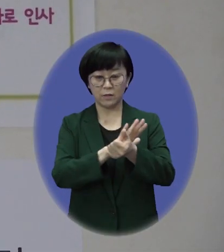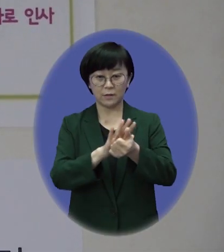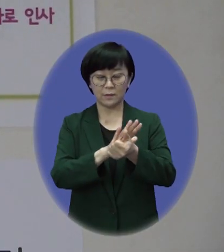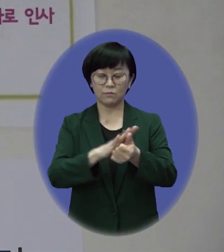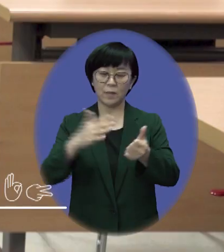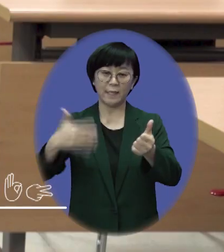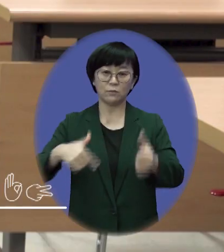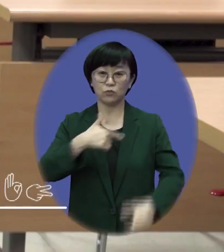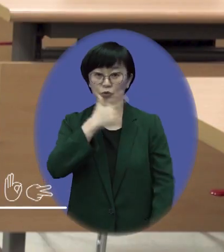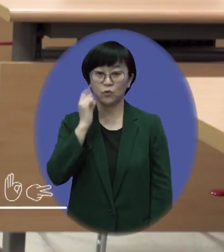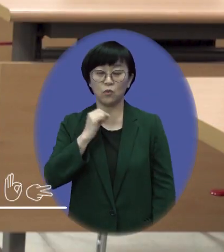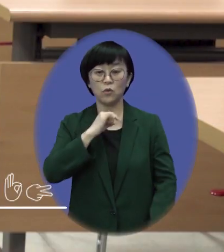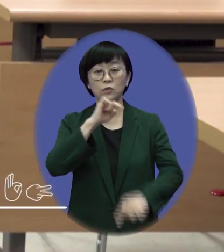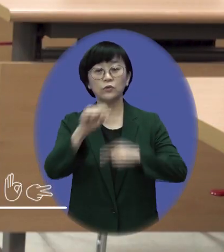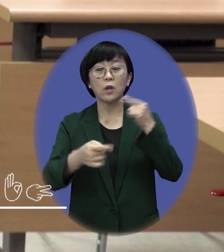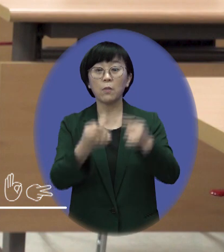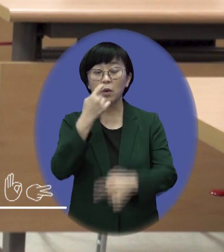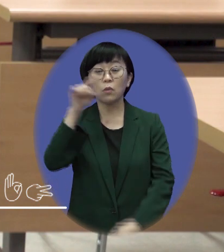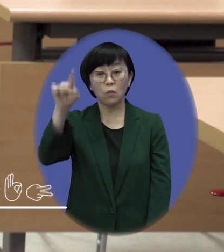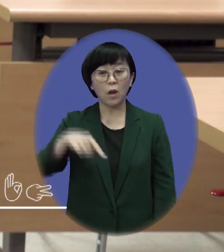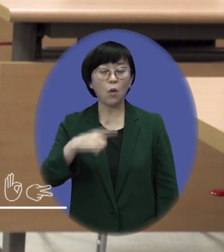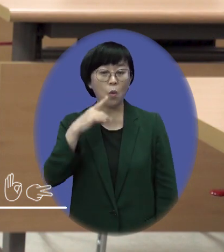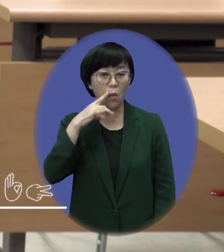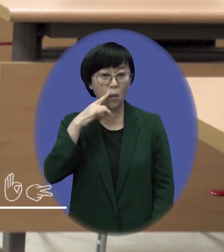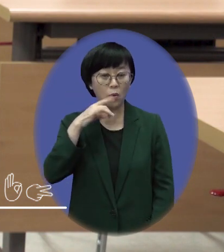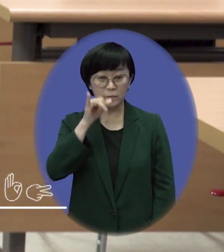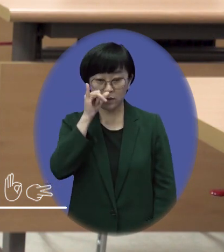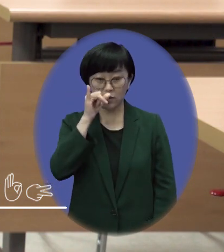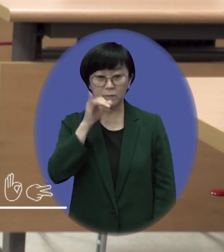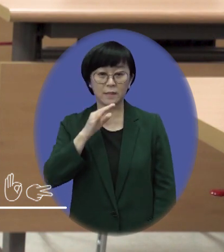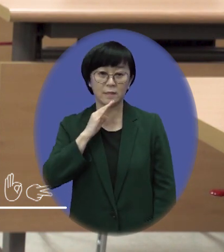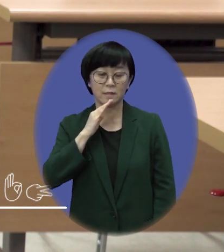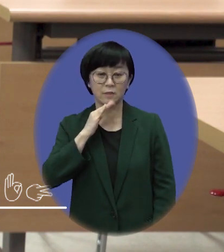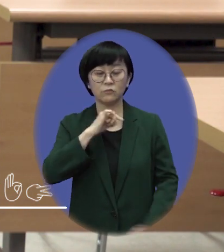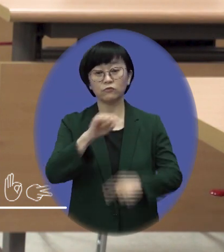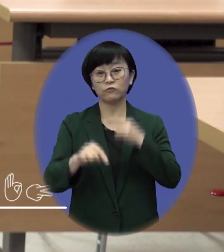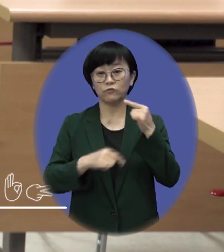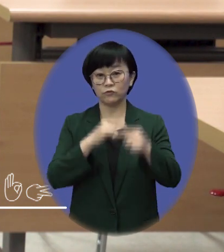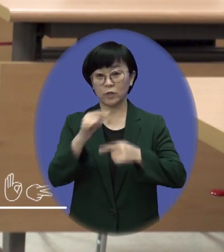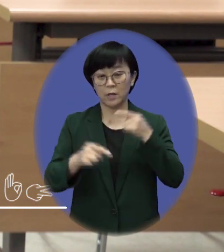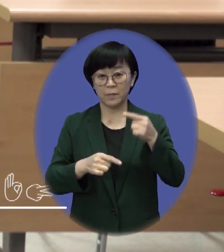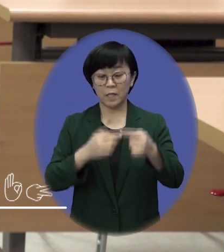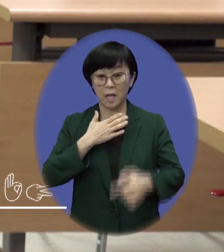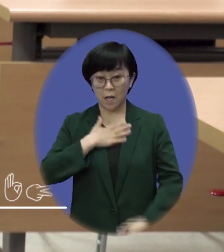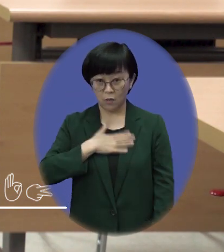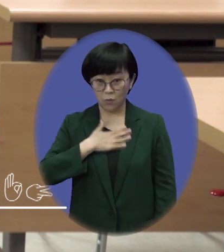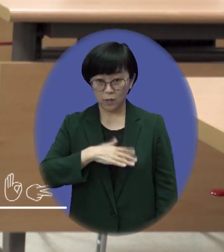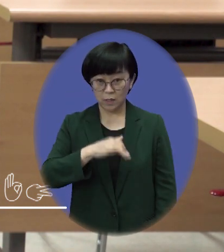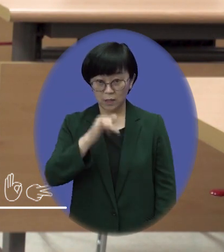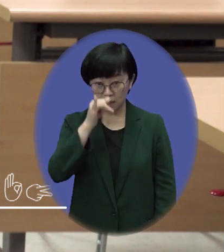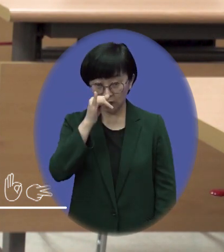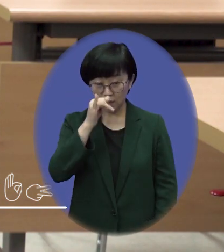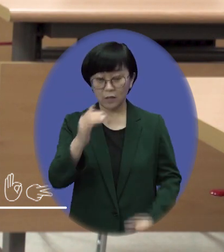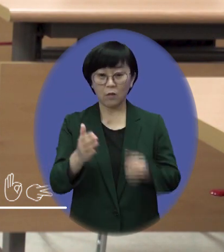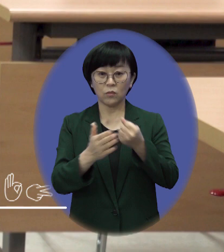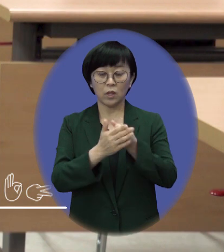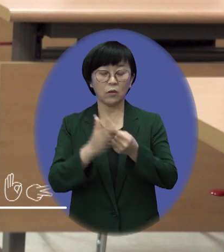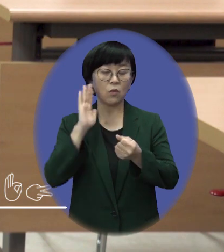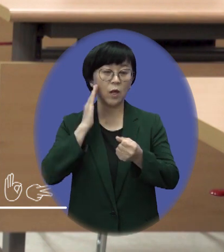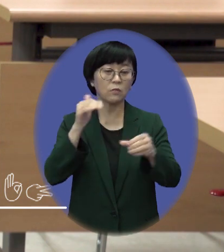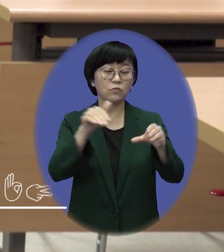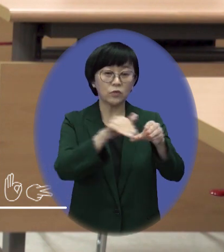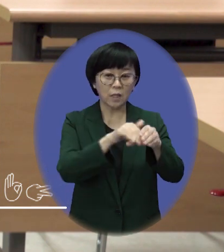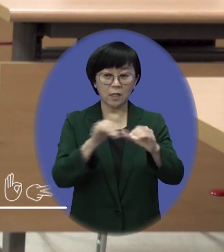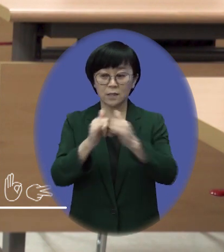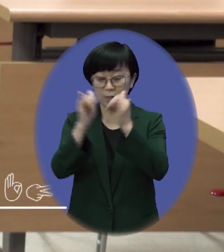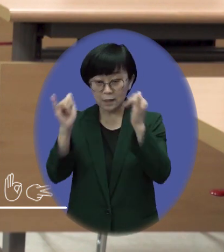떨어져 있습니다. 수화를 배우러는 와요. 호기심에 많이 배우러 오는데 수화를만 아는 거지 농인에 대한